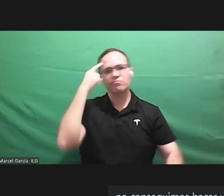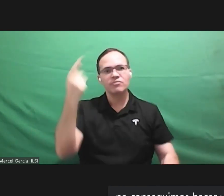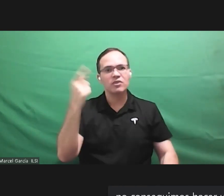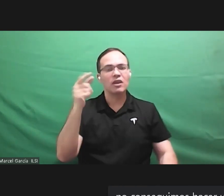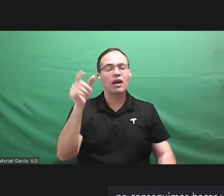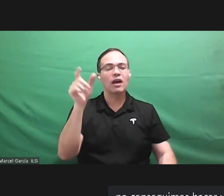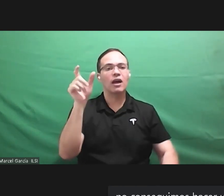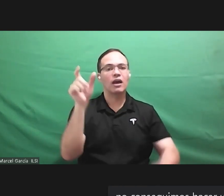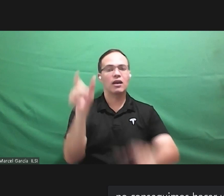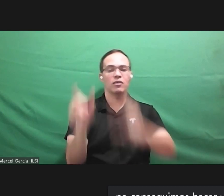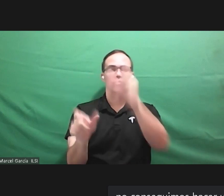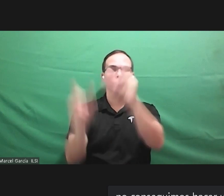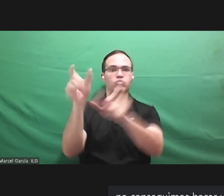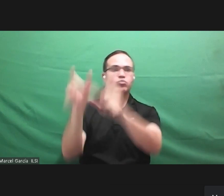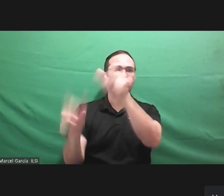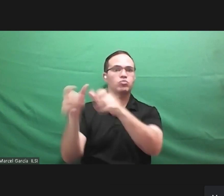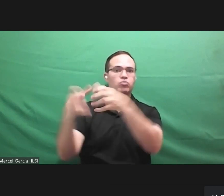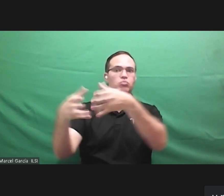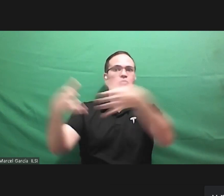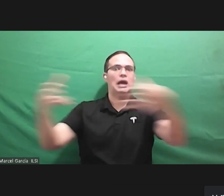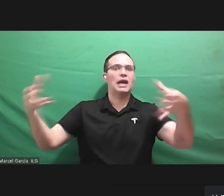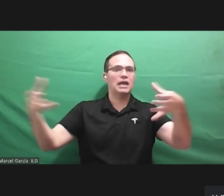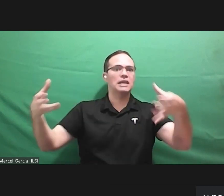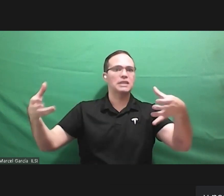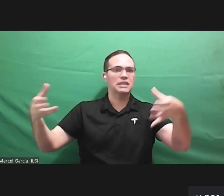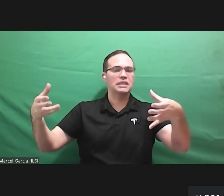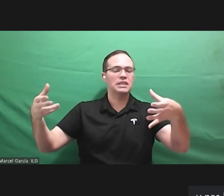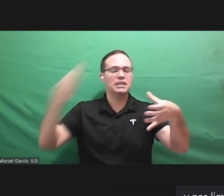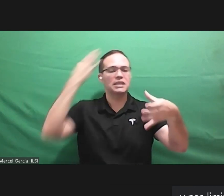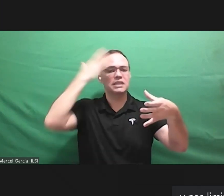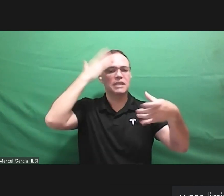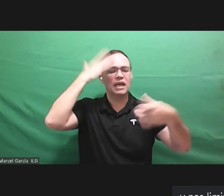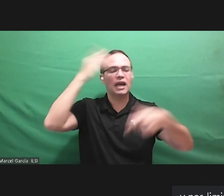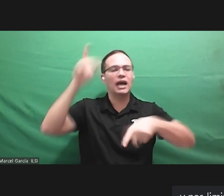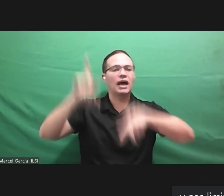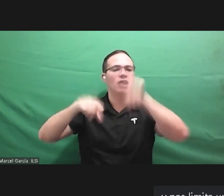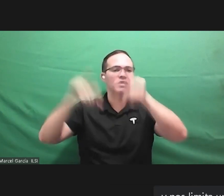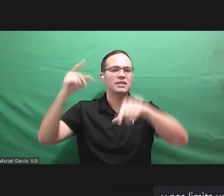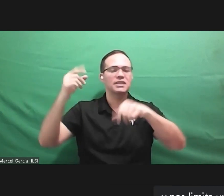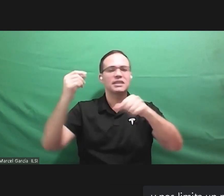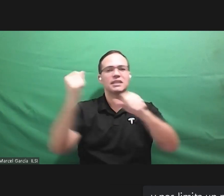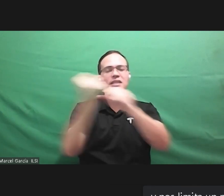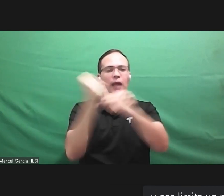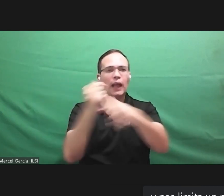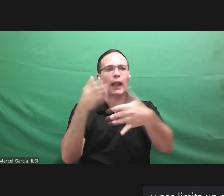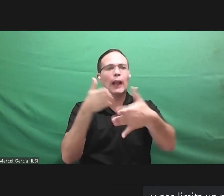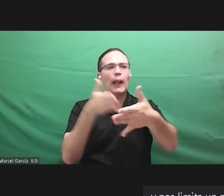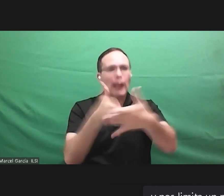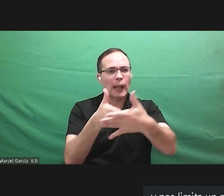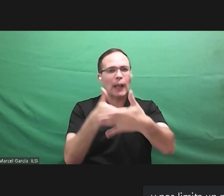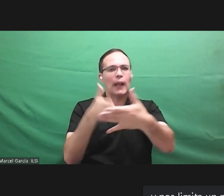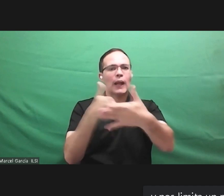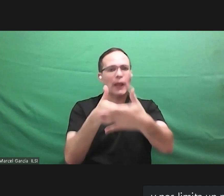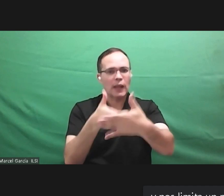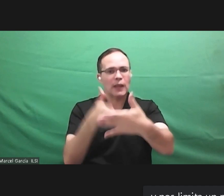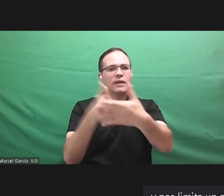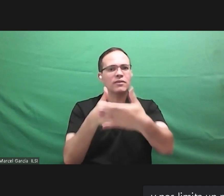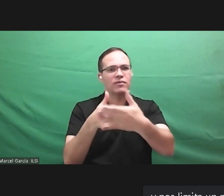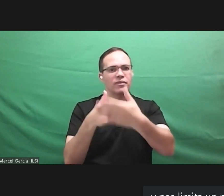y que nos limita un poco a trabajar más sobre esto. Y la consideración final, que es el último